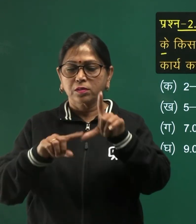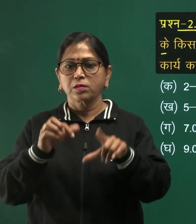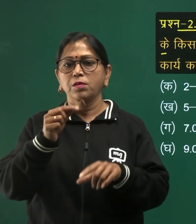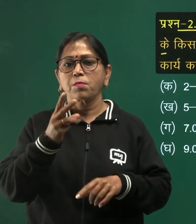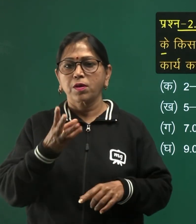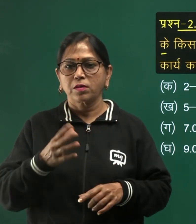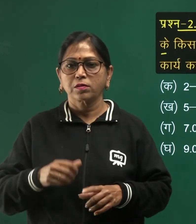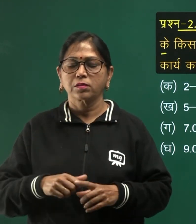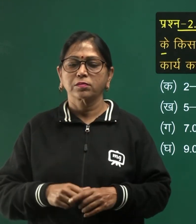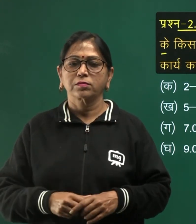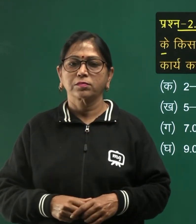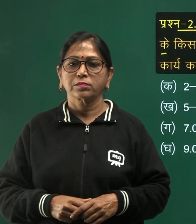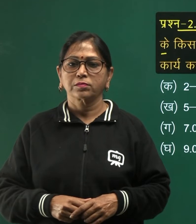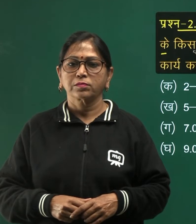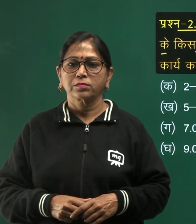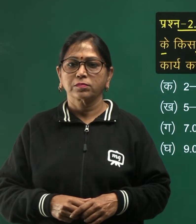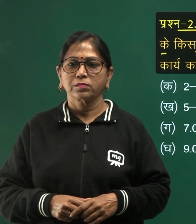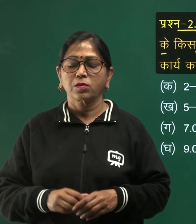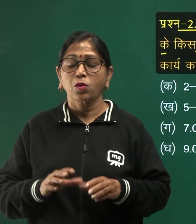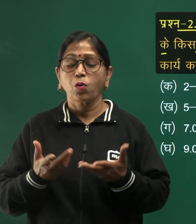फ मैन के